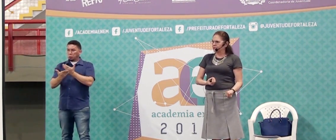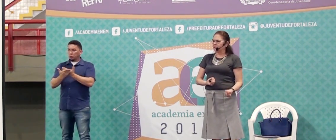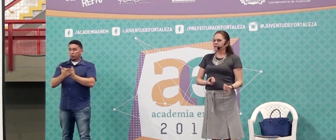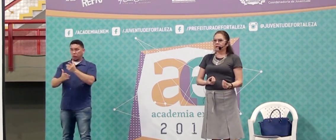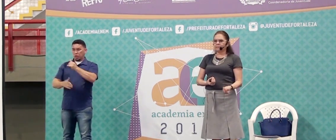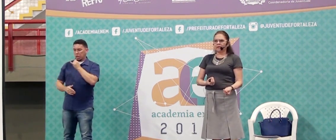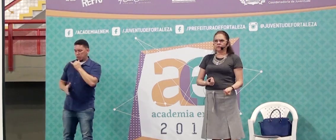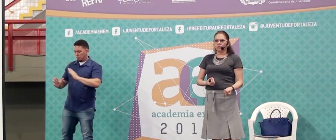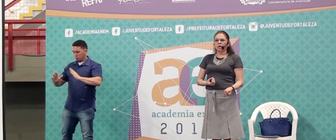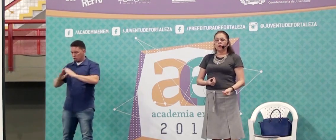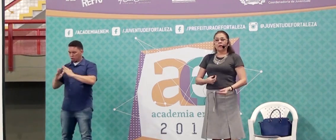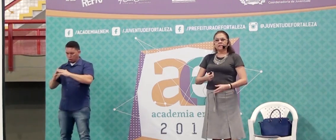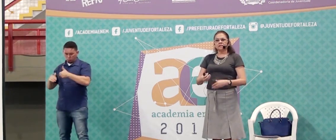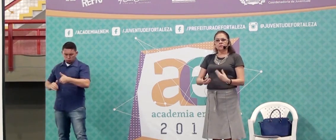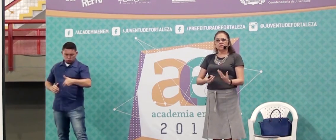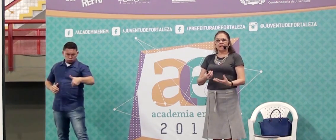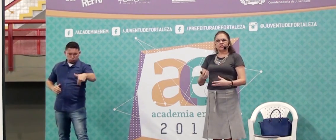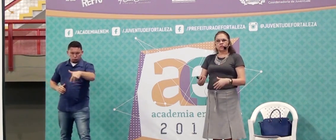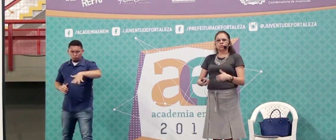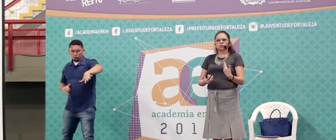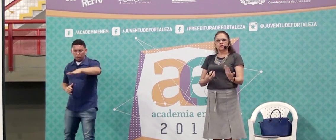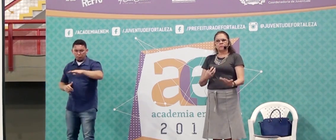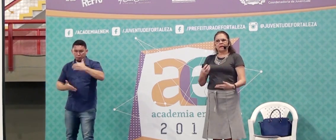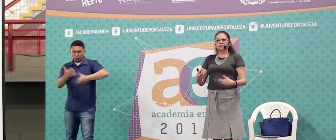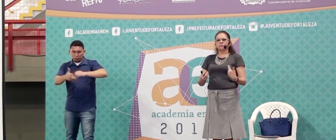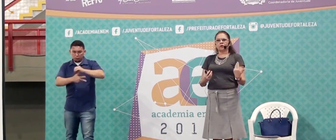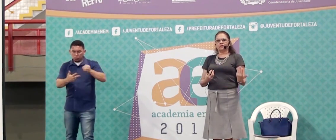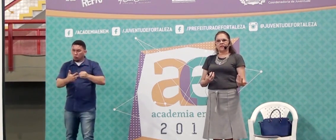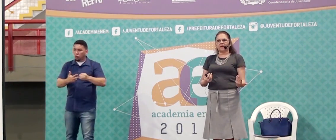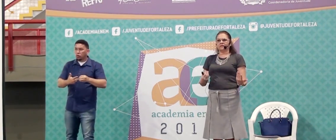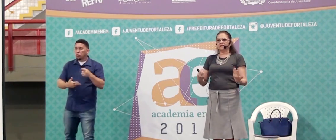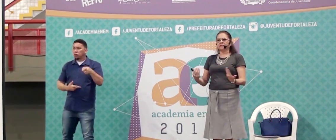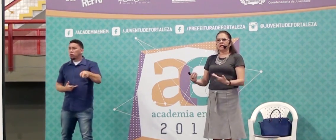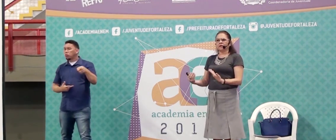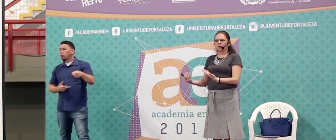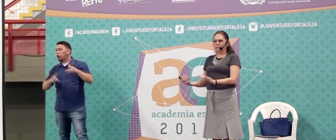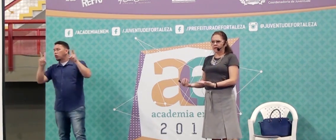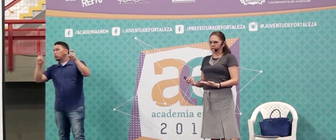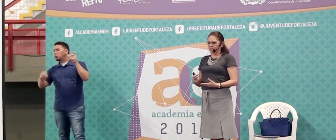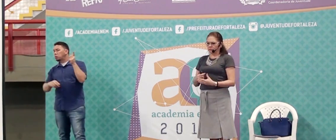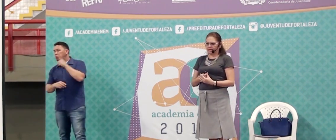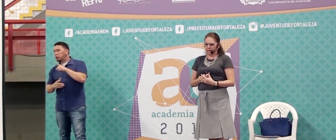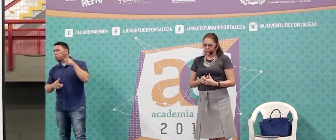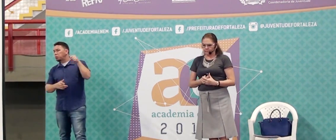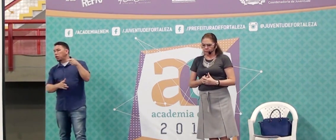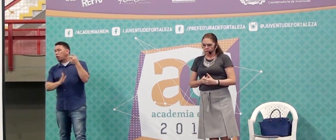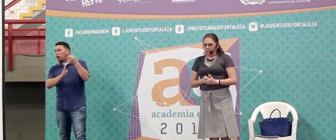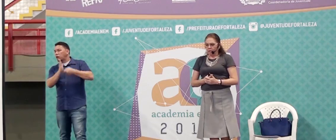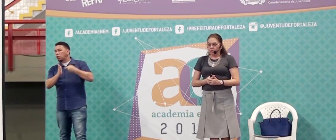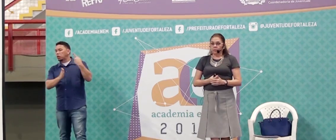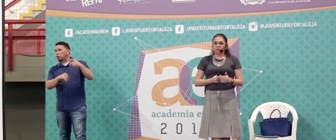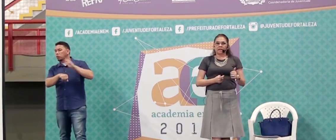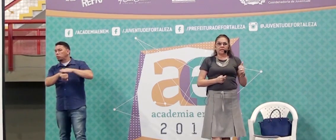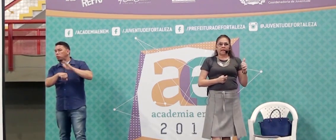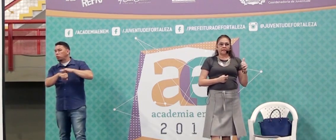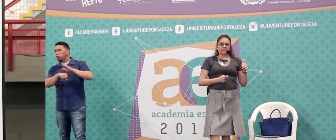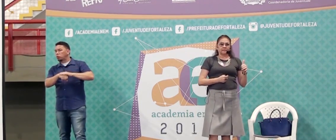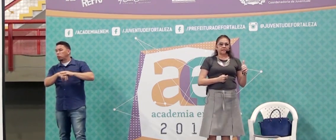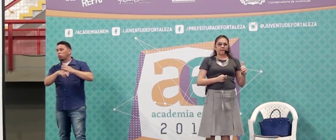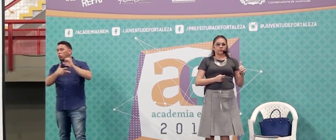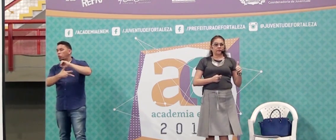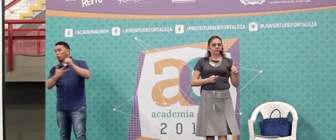de casa sabendo quais são os assuntos mais prováveis serem cobrados no Enem. Eu botei